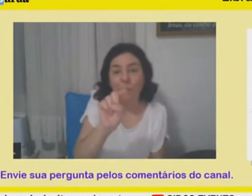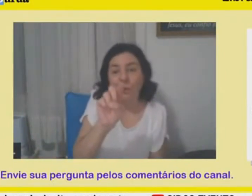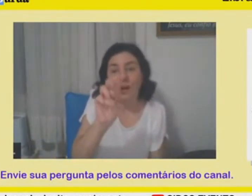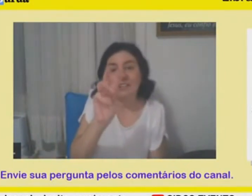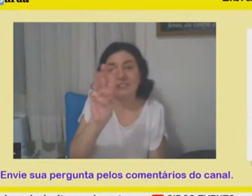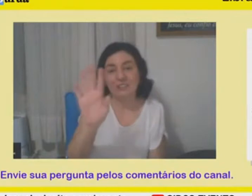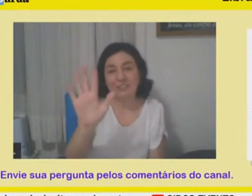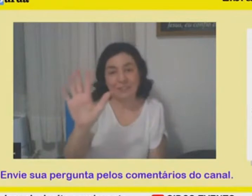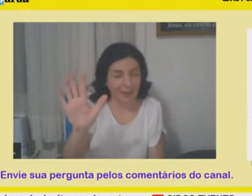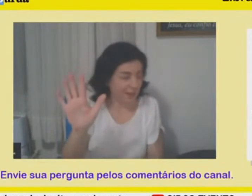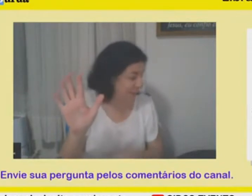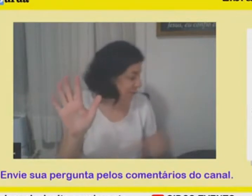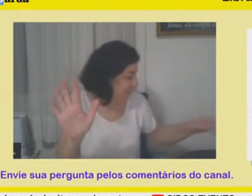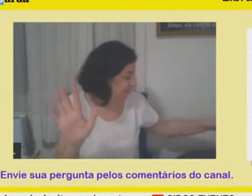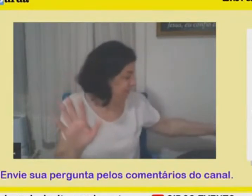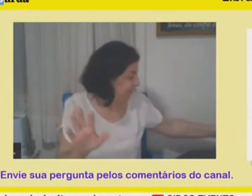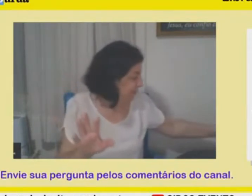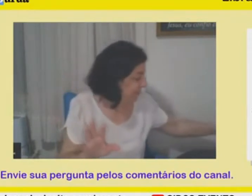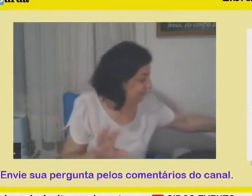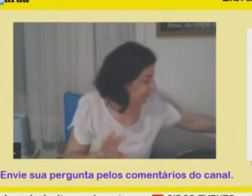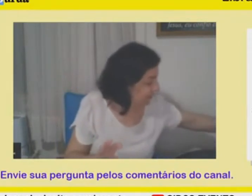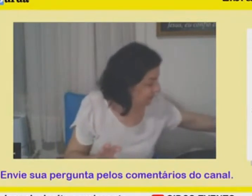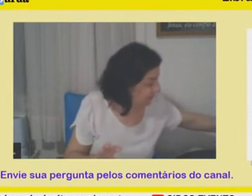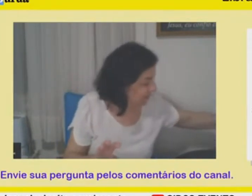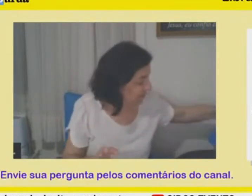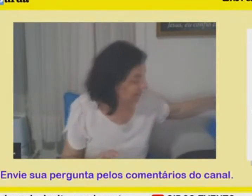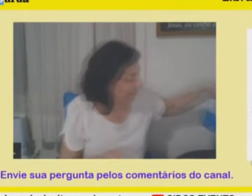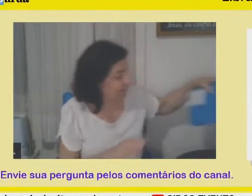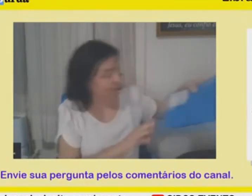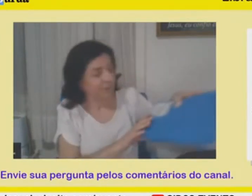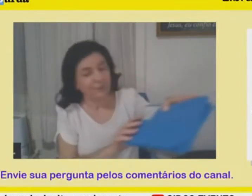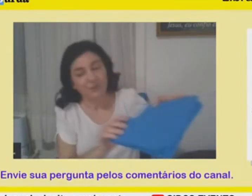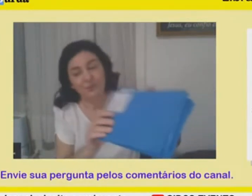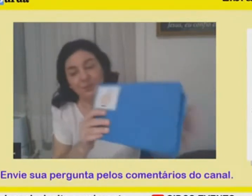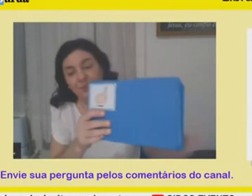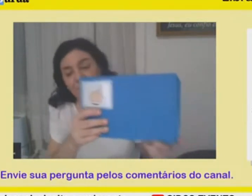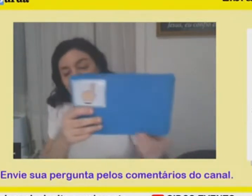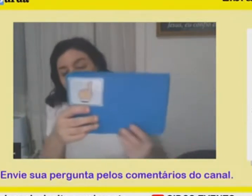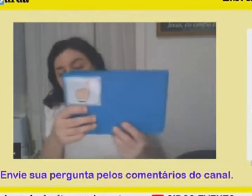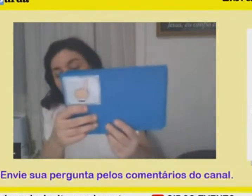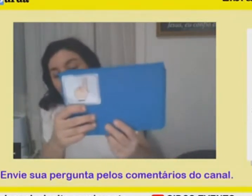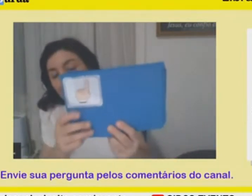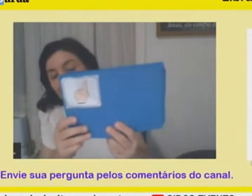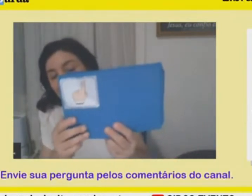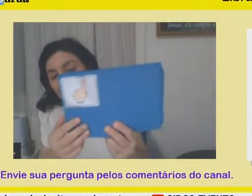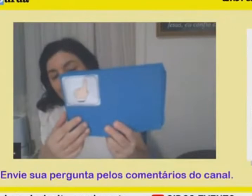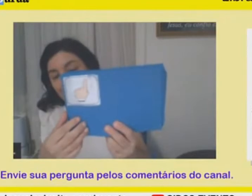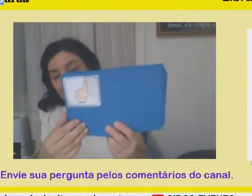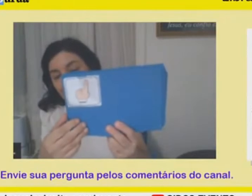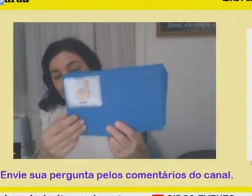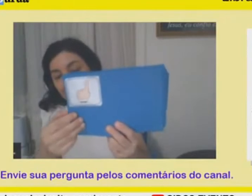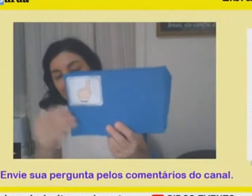tá? E agora eu vou mostrar o número de quantidade,